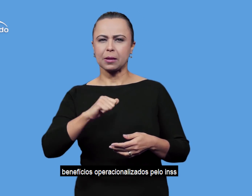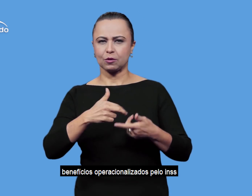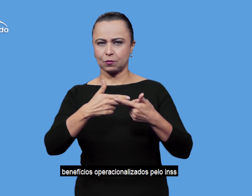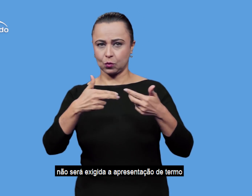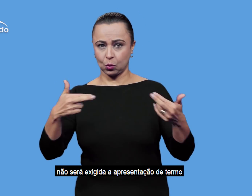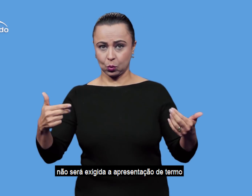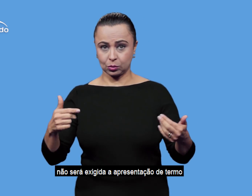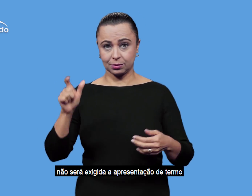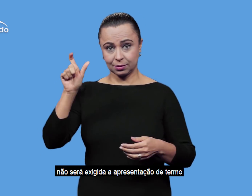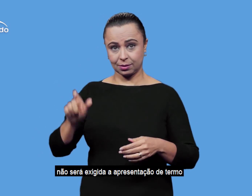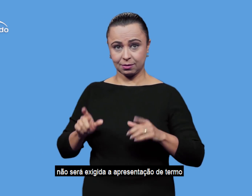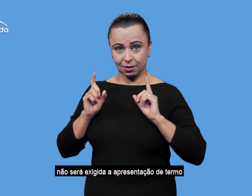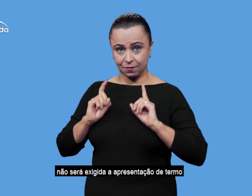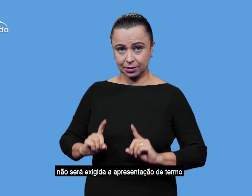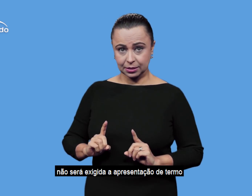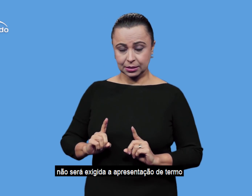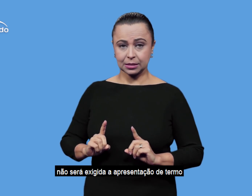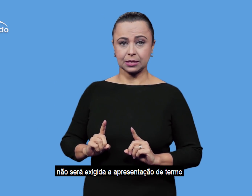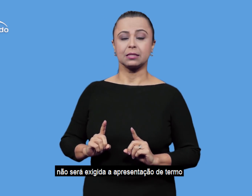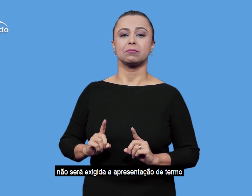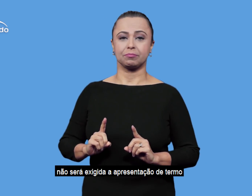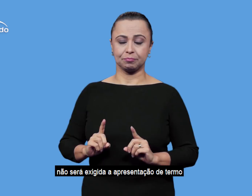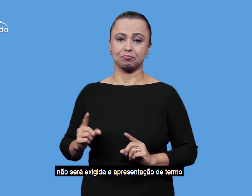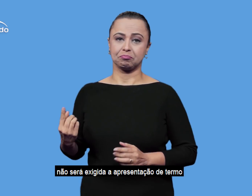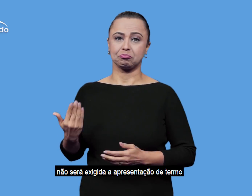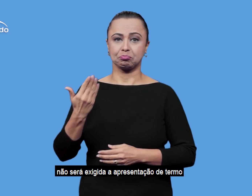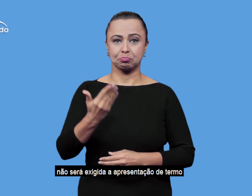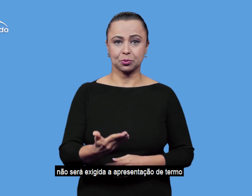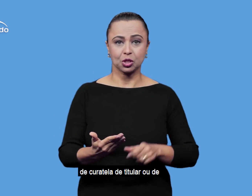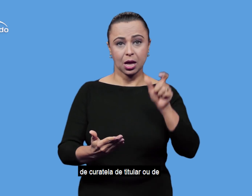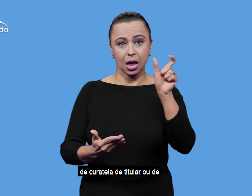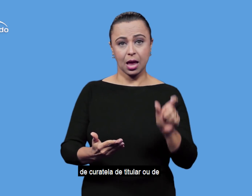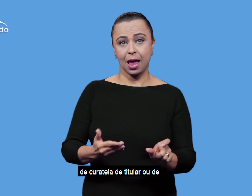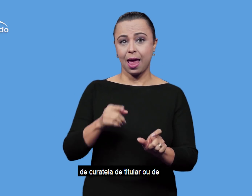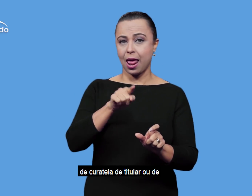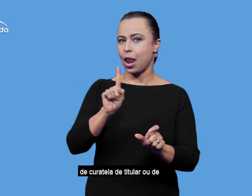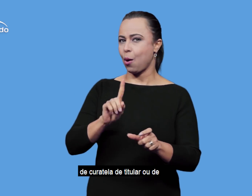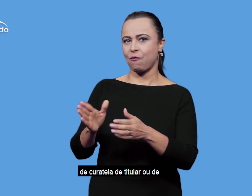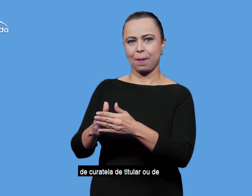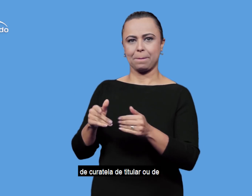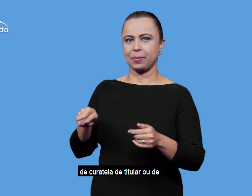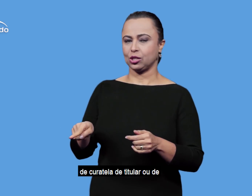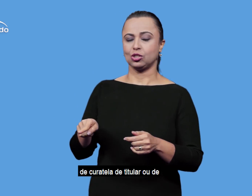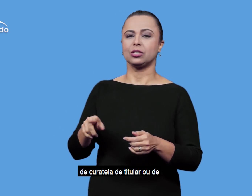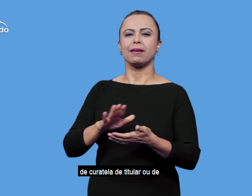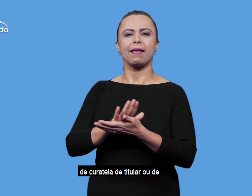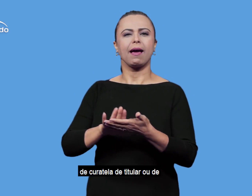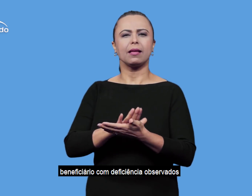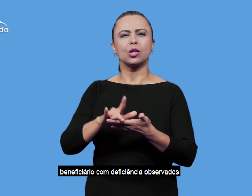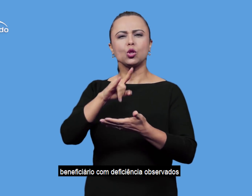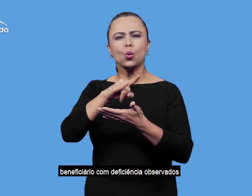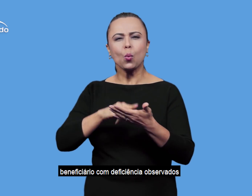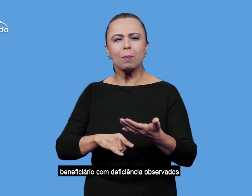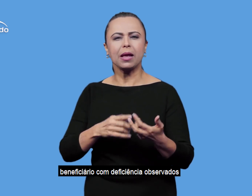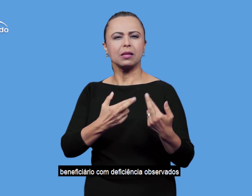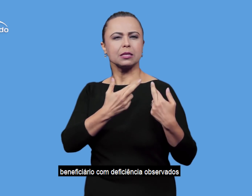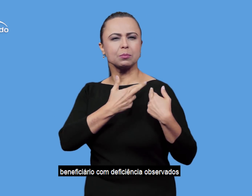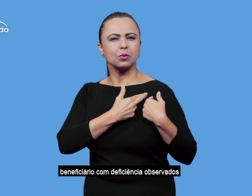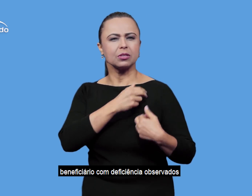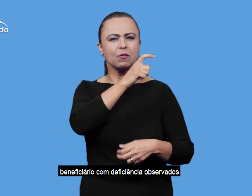não será exigida a apresentação de termo de curatela de titular ou de beneficiário com deficiência